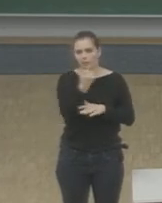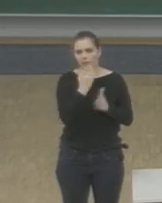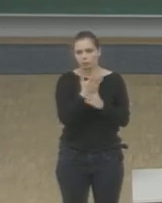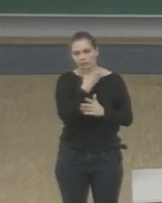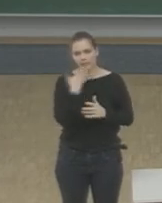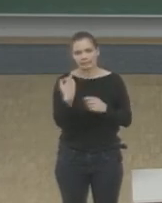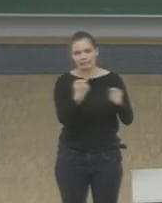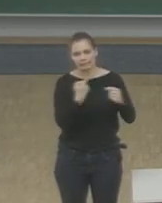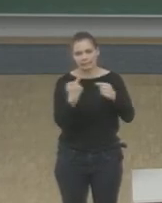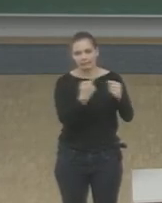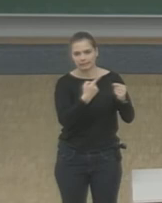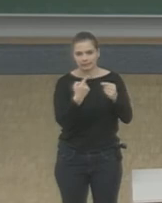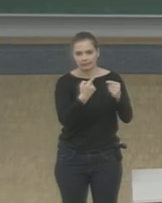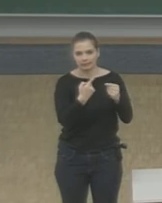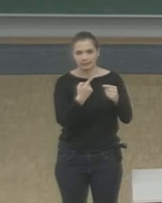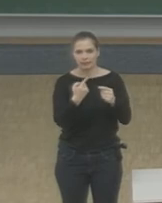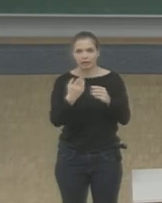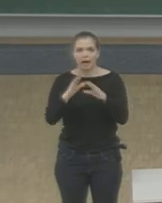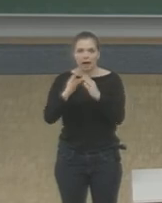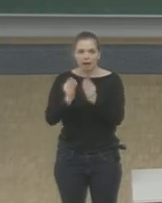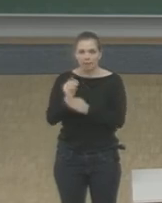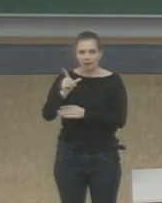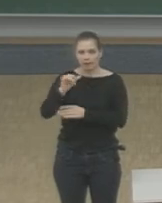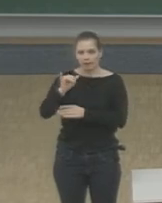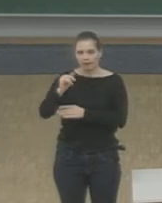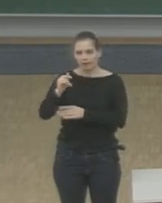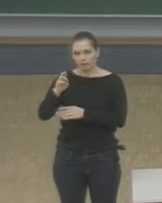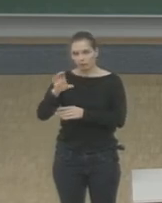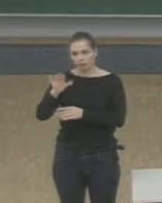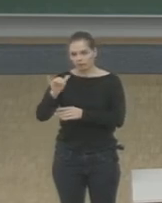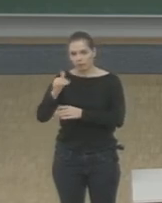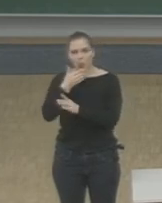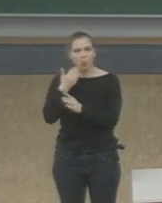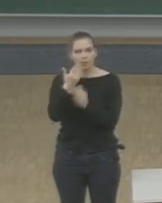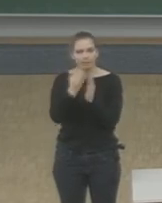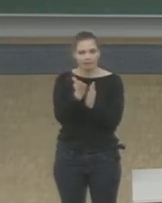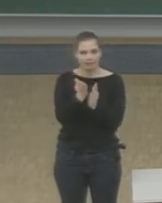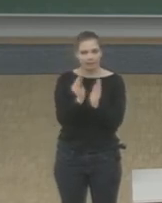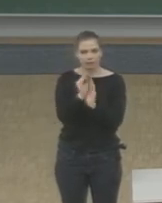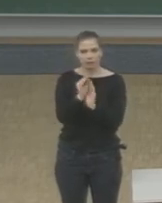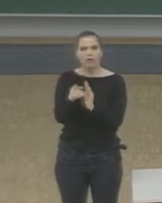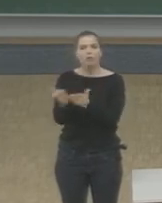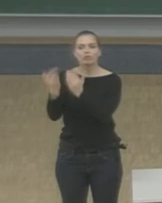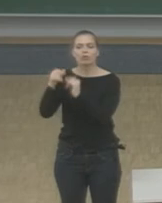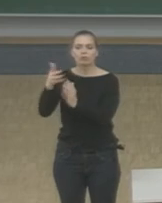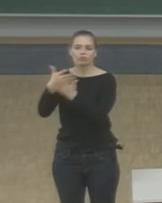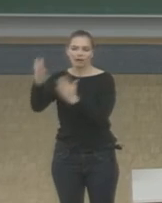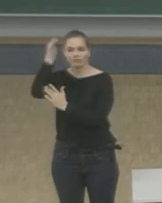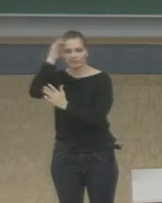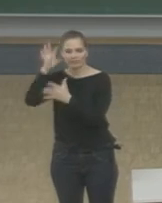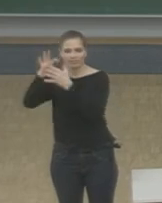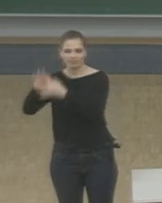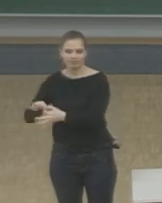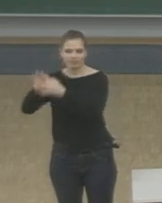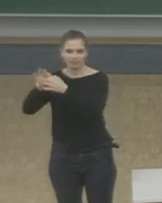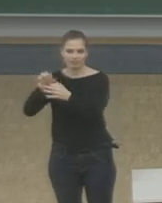diskutiert. Und Literacy ohne Mathematical ist ja zunächst einmal ein Begriff aus der Sprachwissenschaft, der